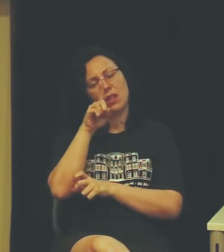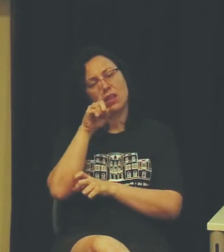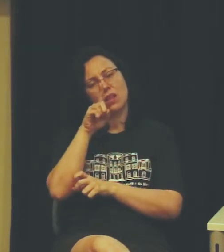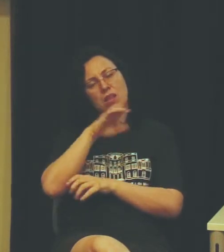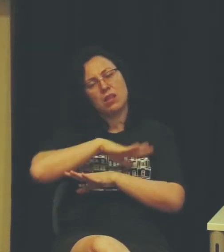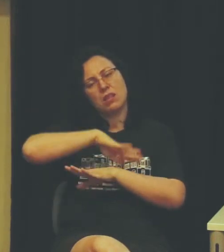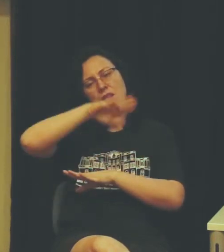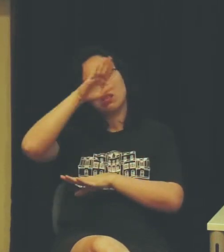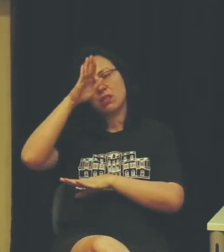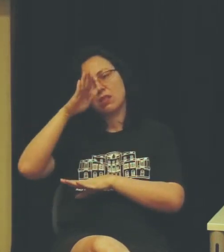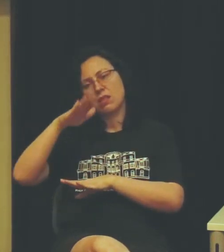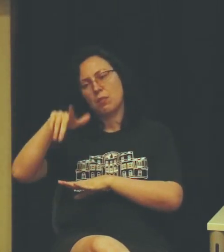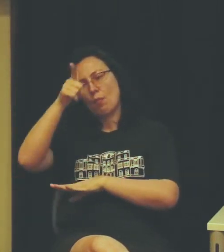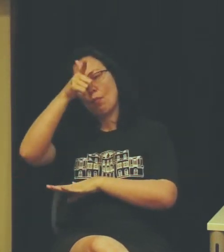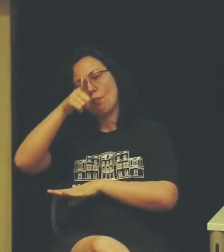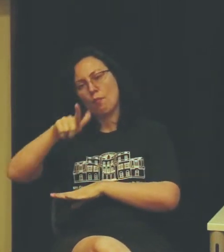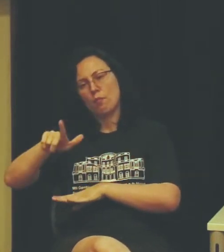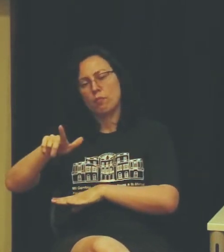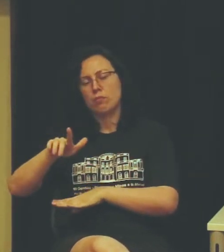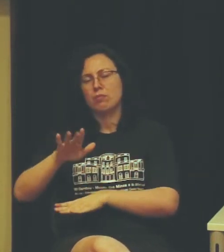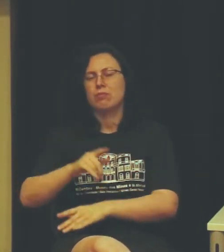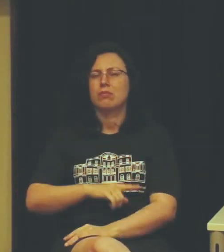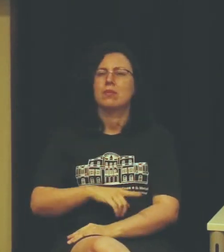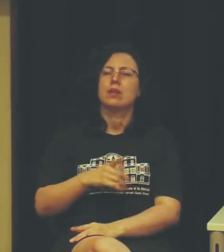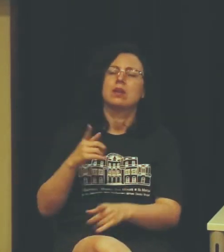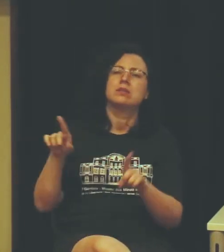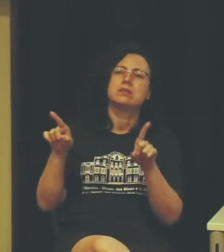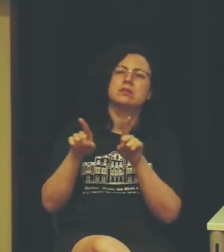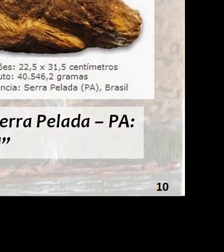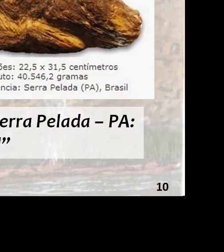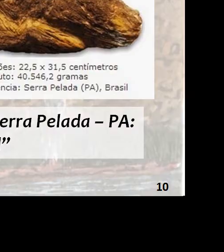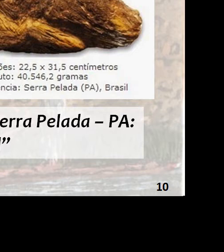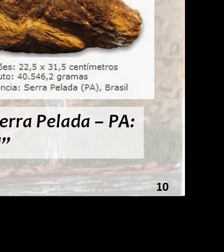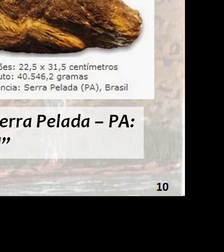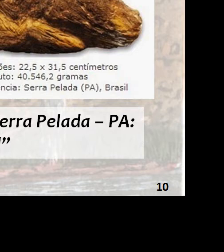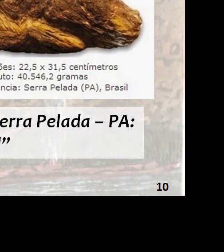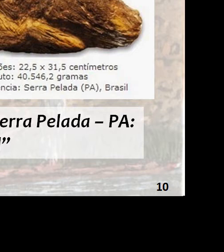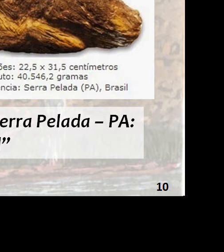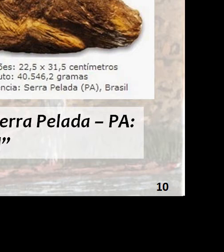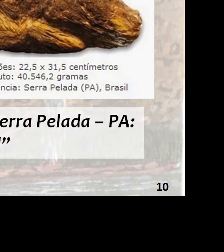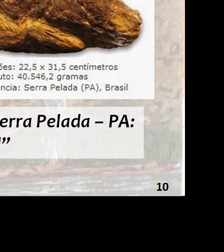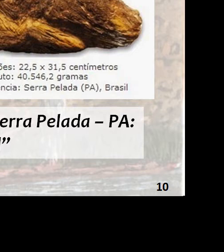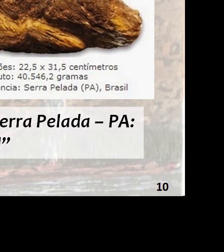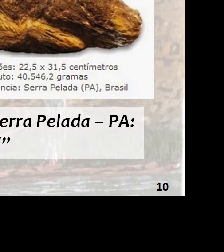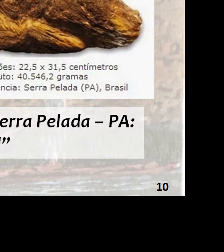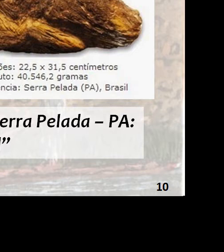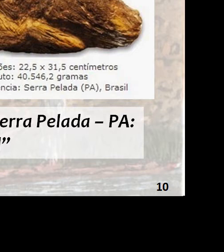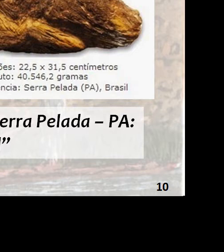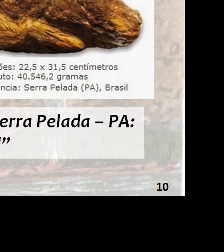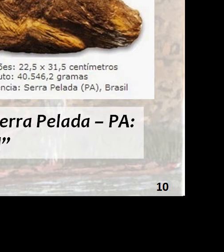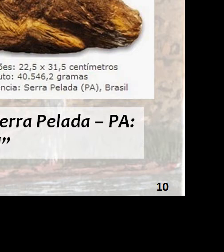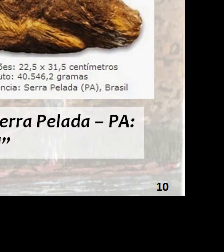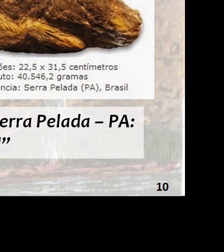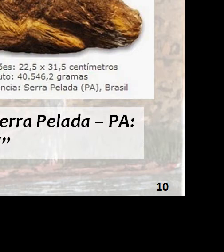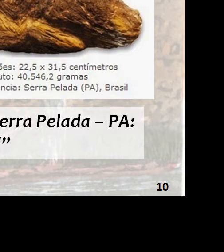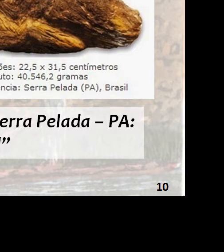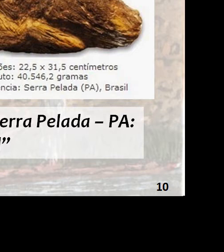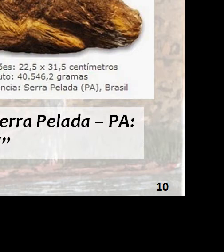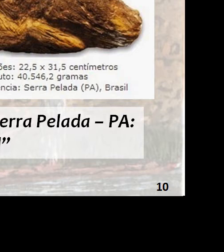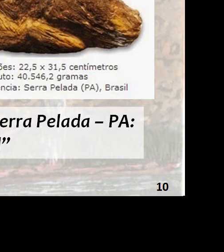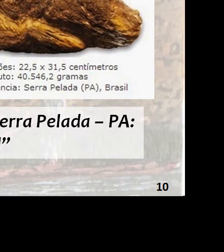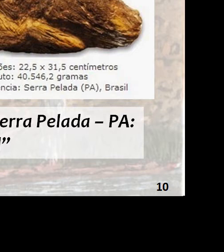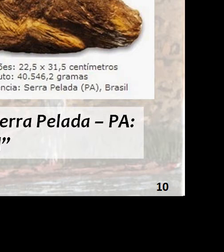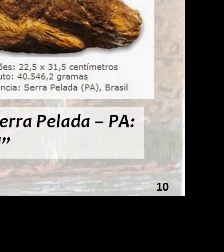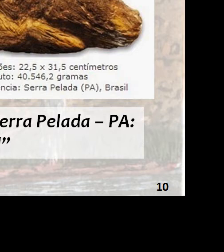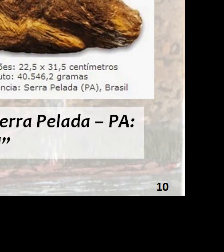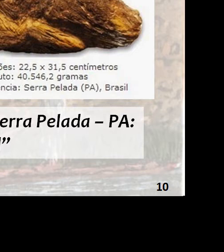Serra Pelada que ficou mais famosa na década de 70 e 80, produzia enormes pepitas como essas que vocês estão vendo aqui. Né? Isso aqui é uma